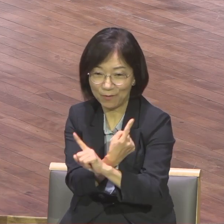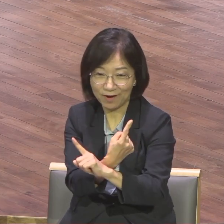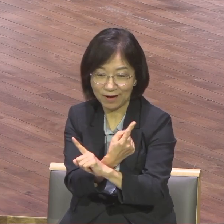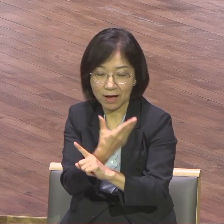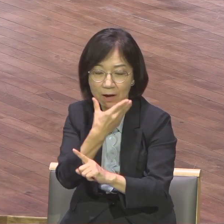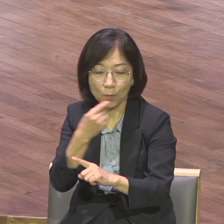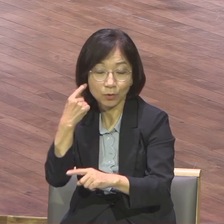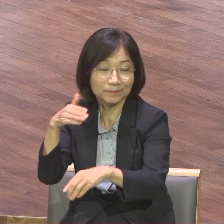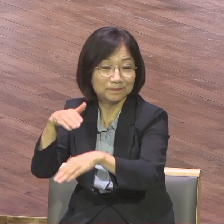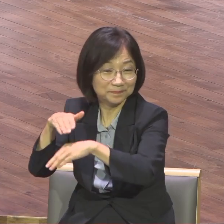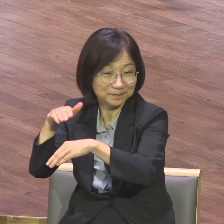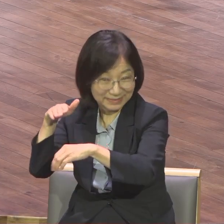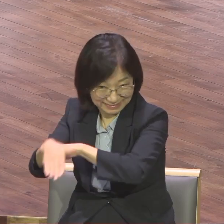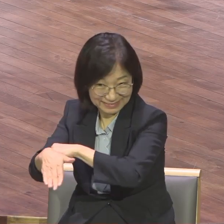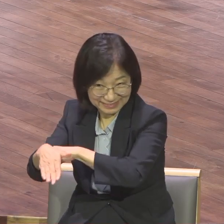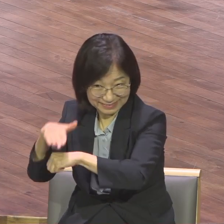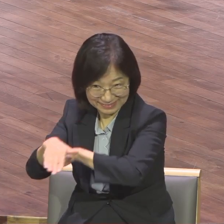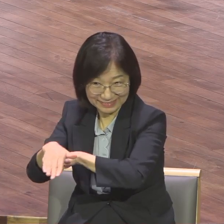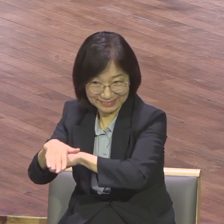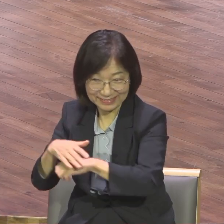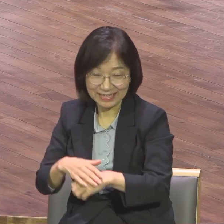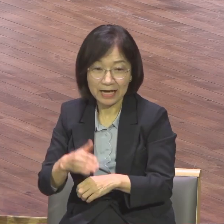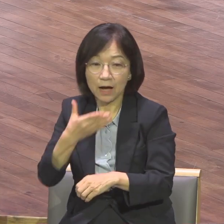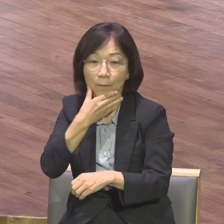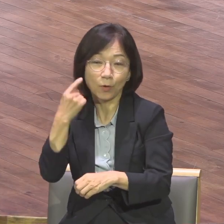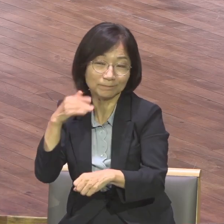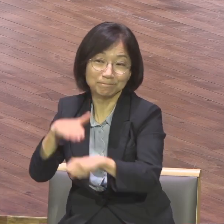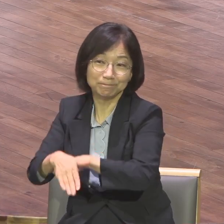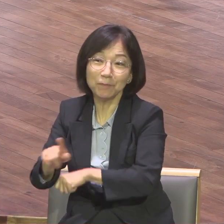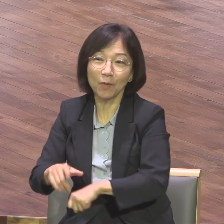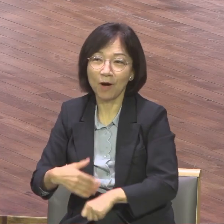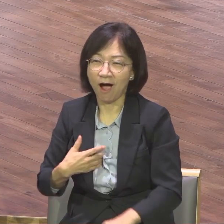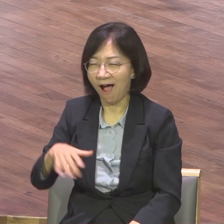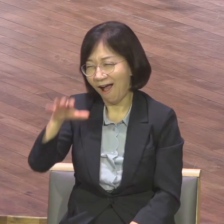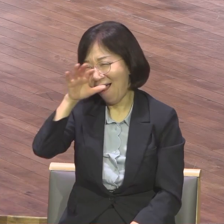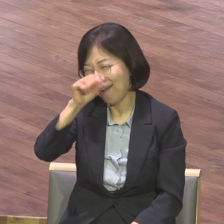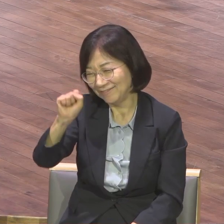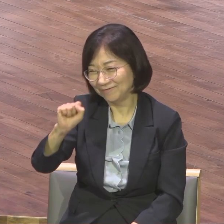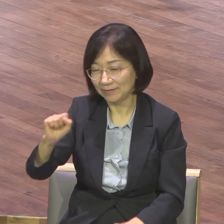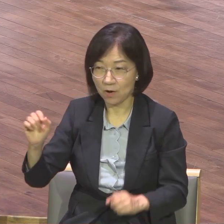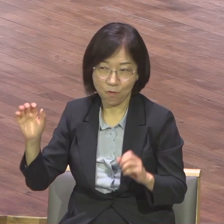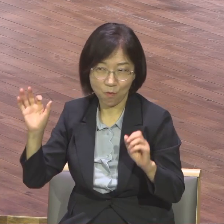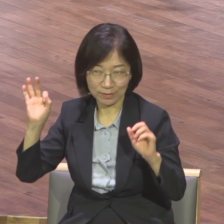겁니다. 복음 체질이 뭐예요? I'm okay. 이렇게 에르바스 오케이야 그냥.